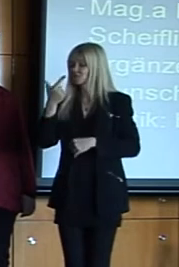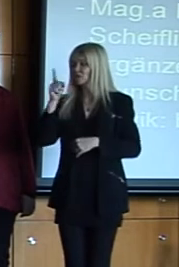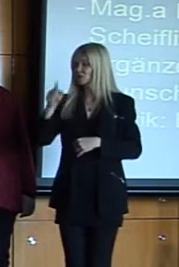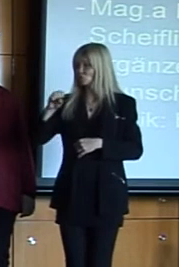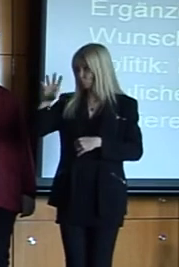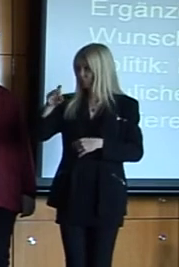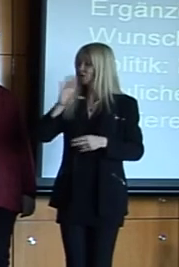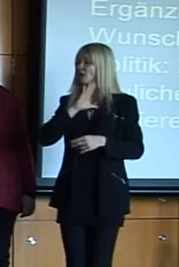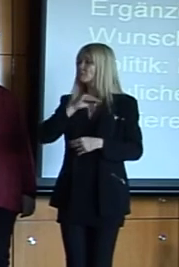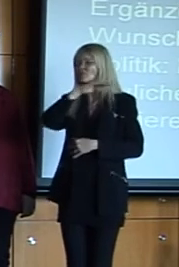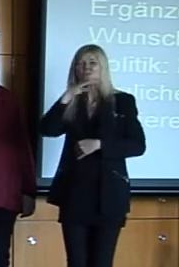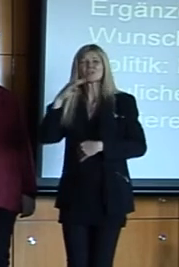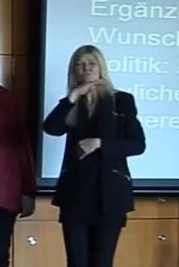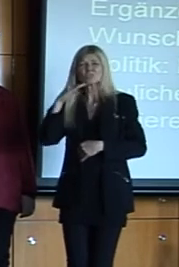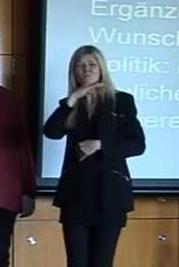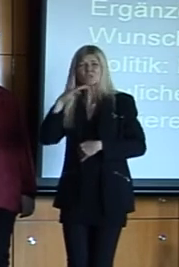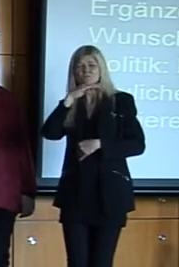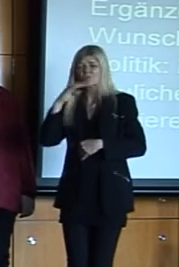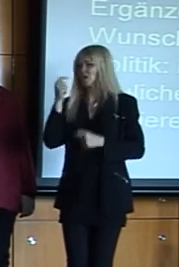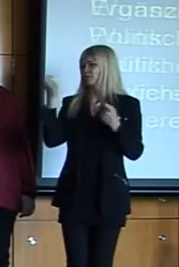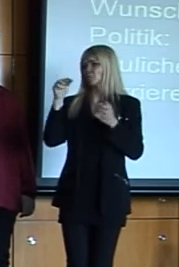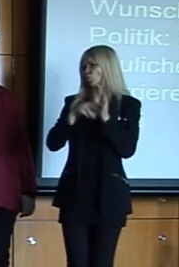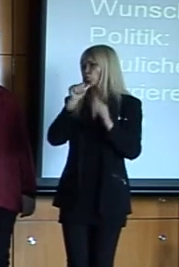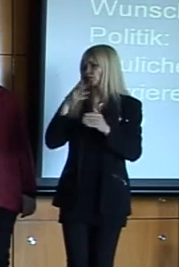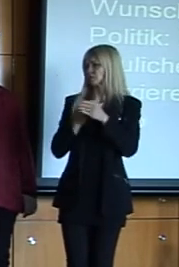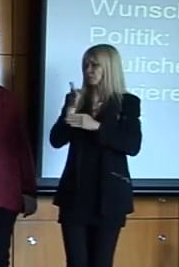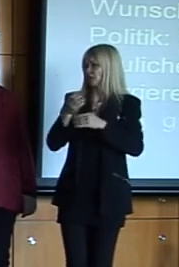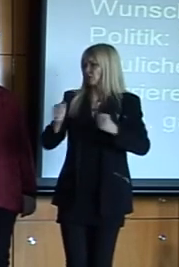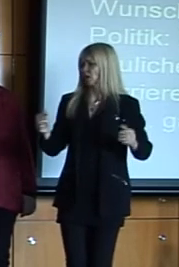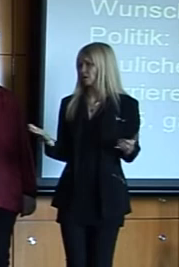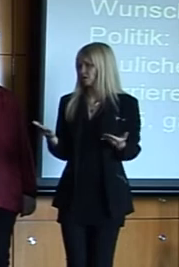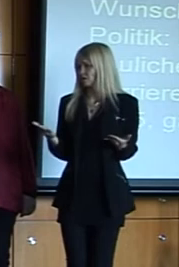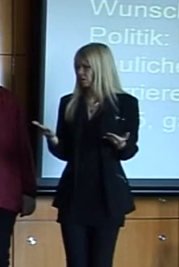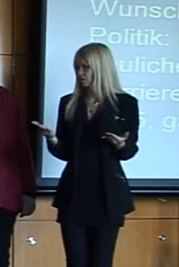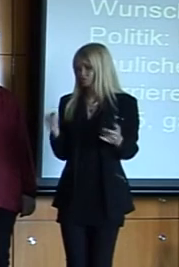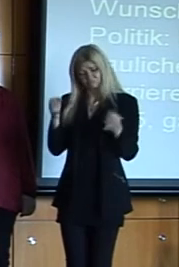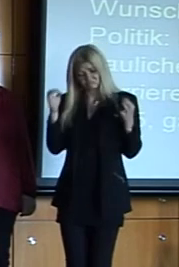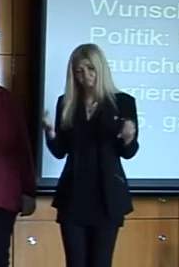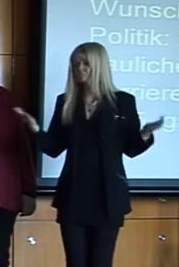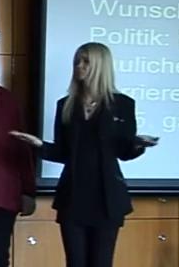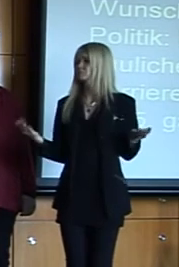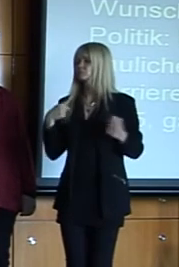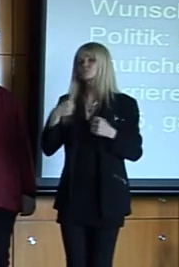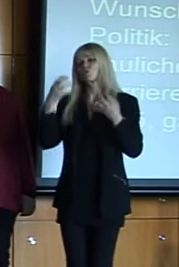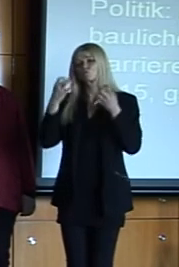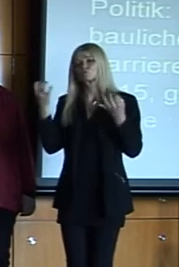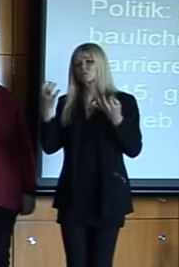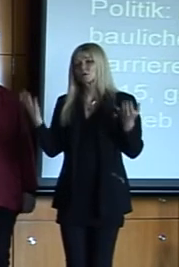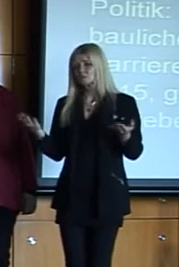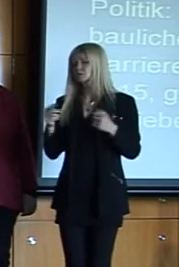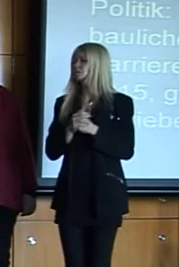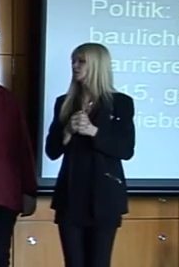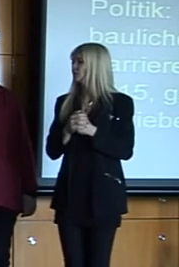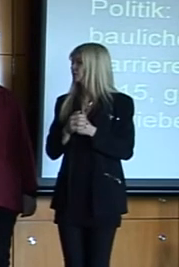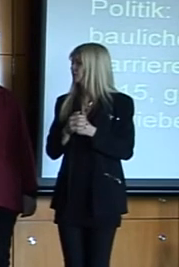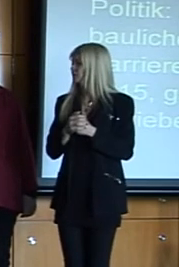Betriebe sind noch nicht barrierefrei. Das ist ein Faktum. Und ich würde mir einfach auch wünschen, dass Betriebe, bevor